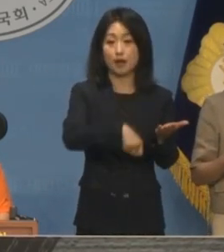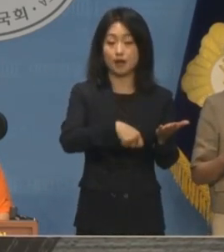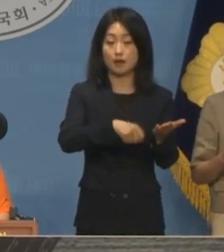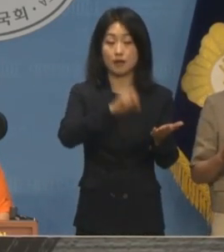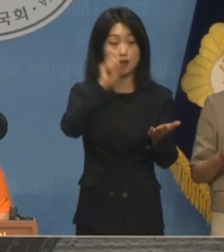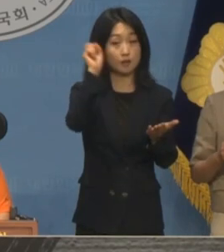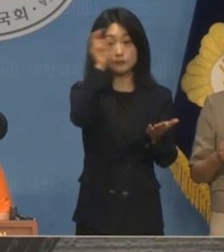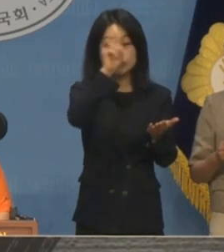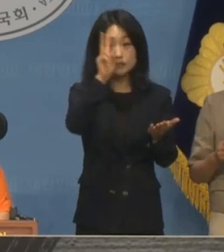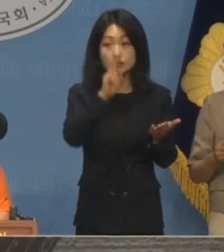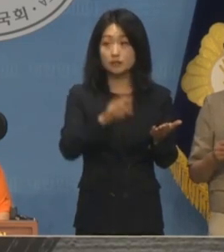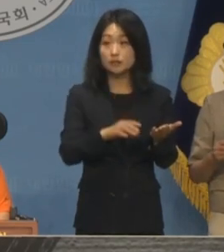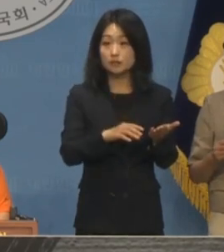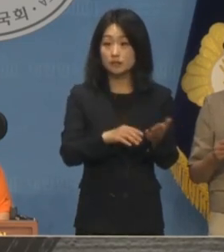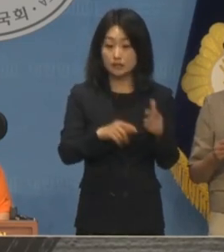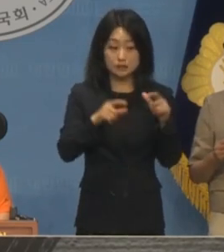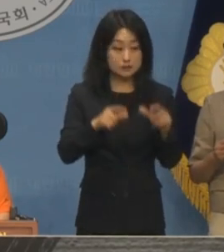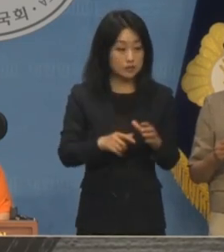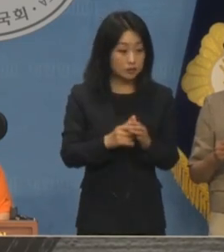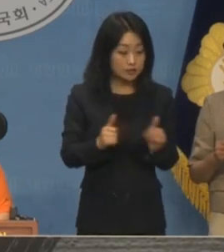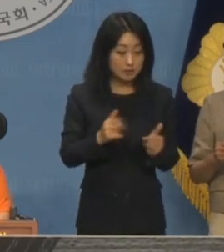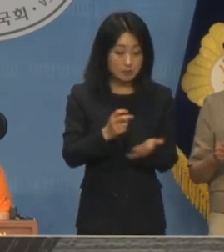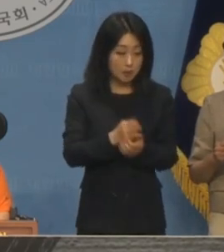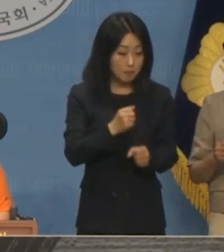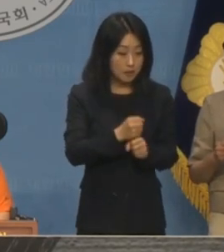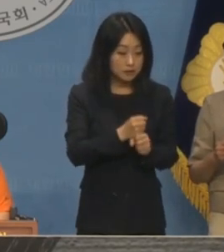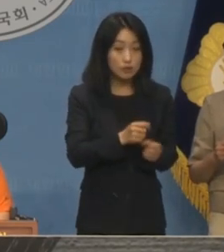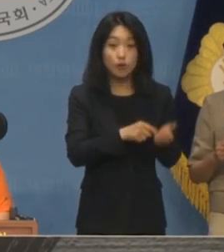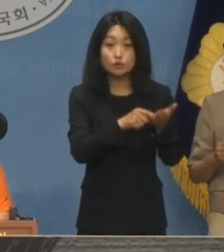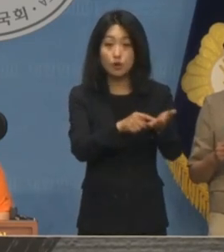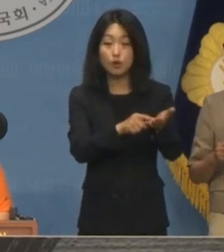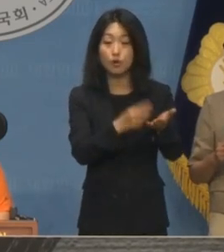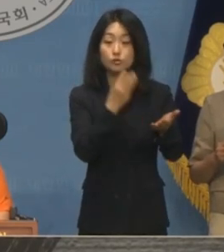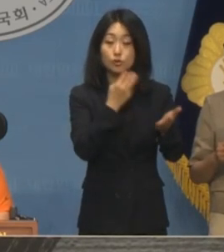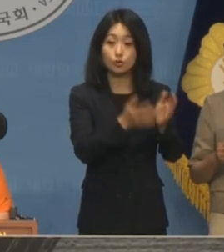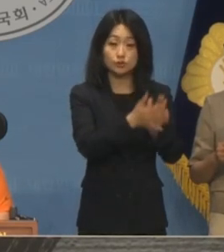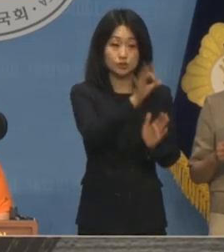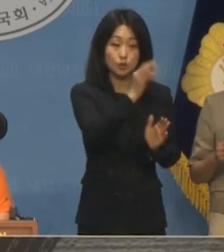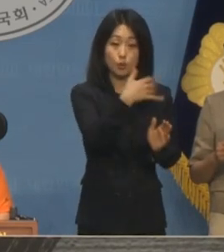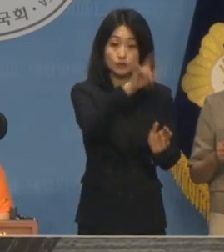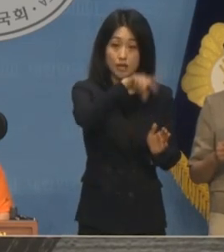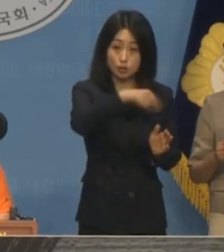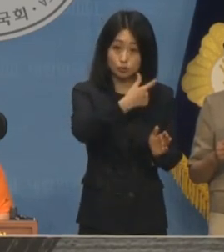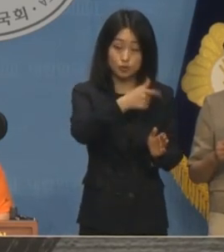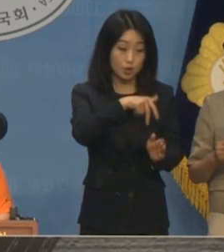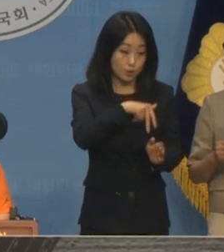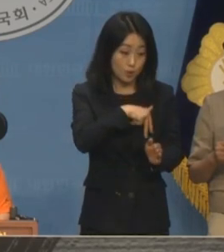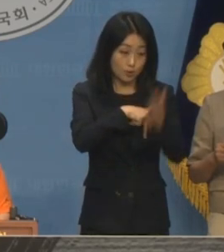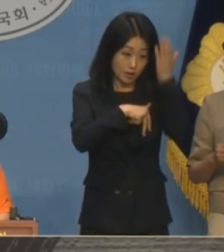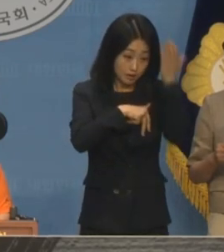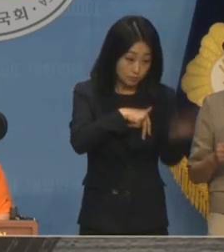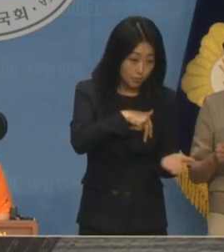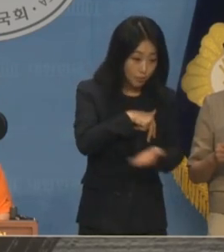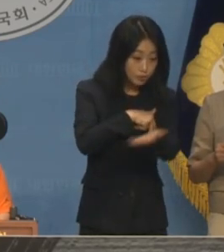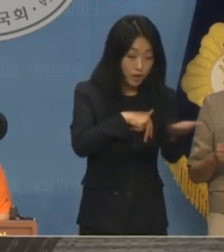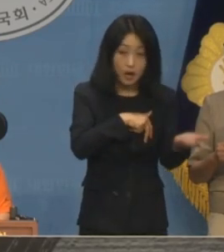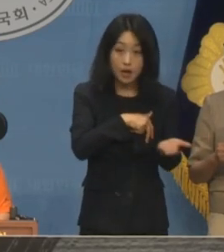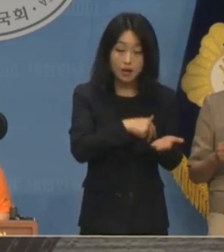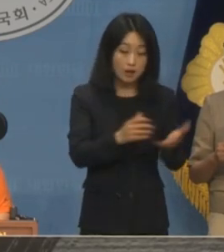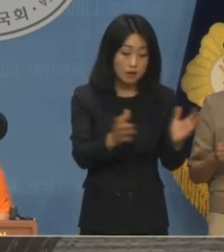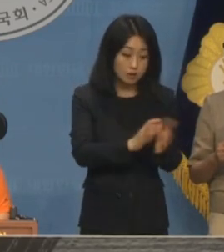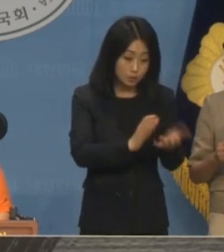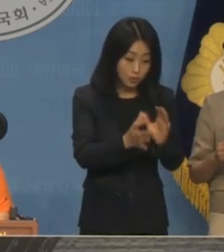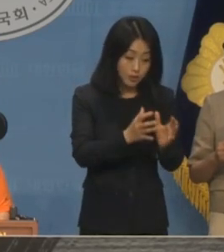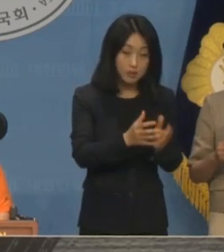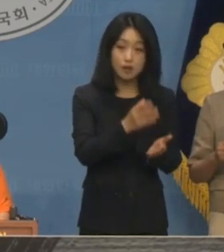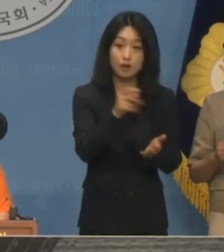발의라는 라는 것으로 서울시 오세훈 시장은 서울시 의회에 바로 발의안을